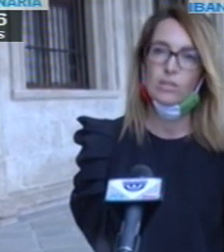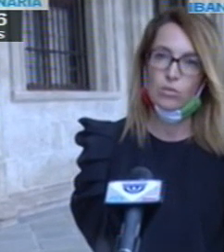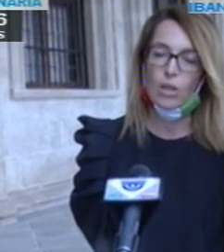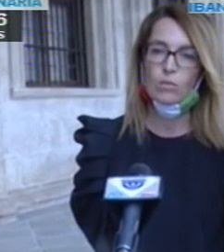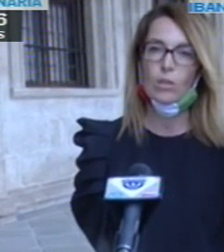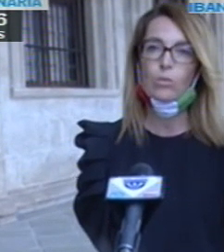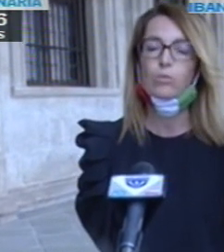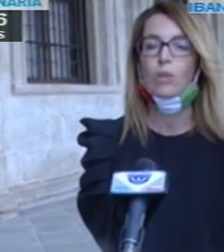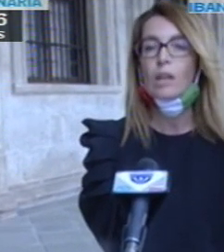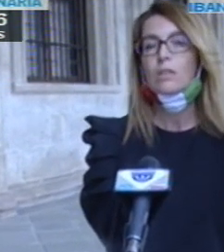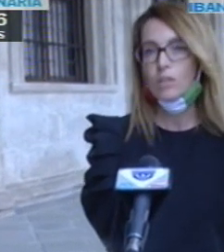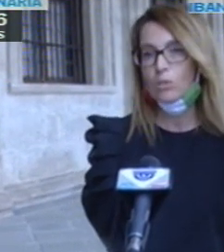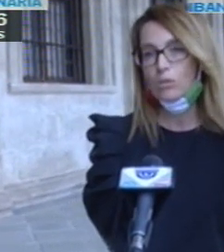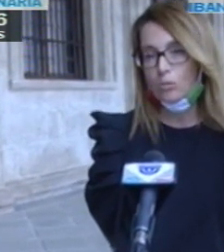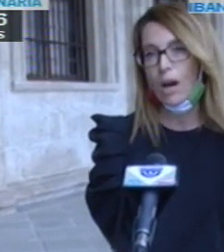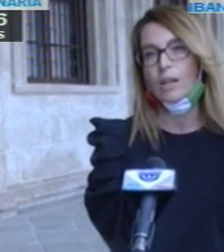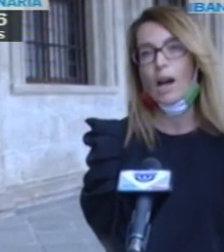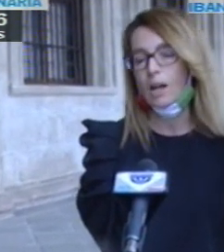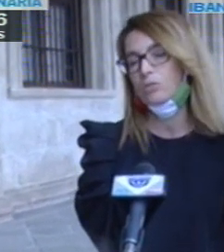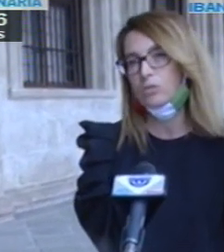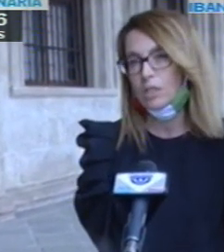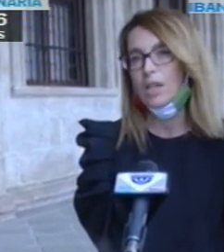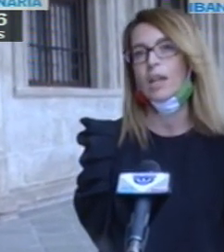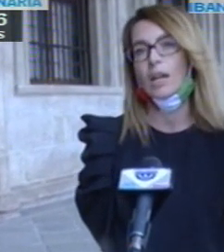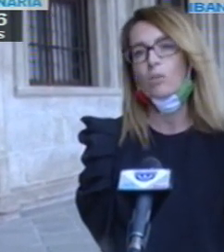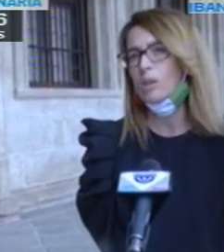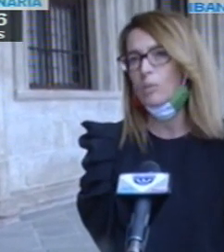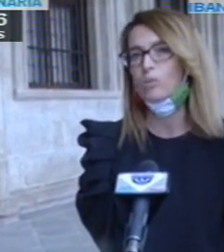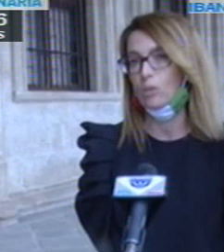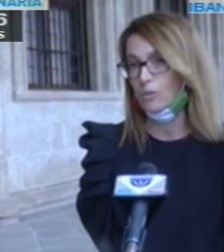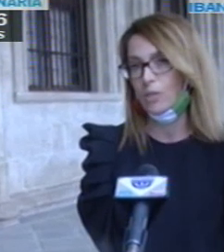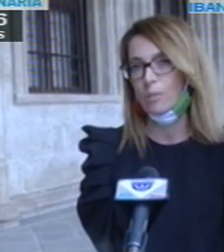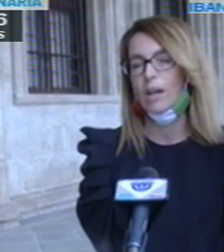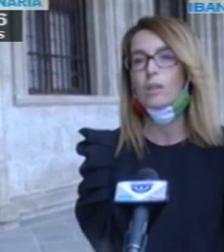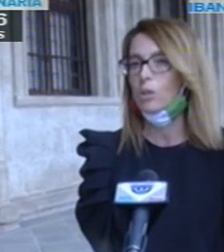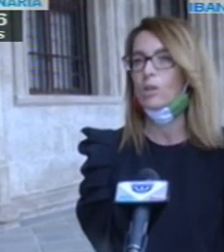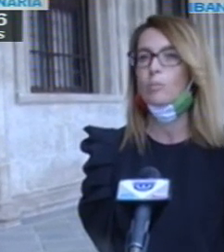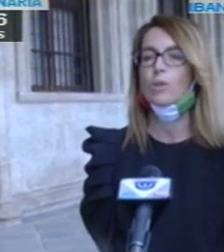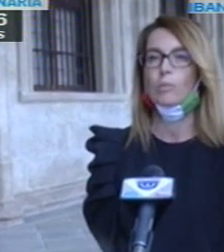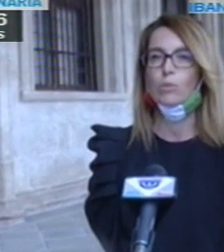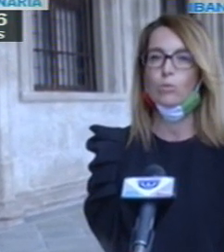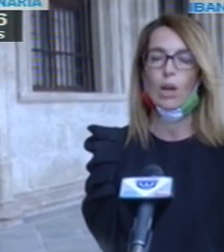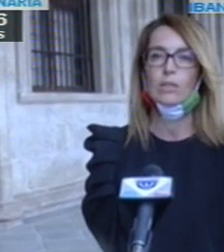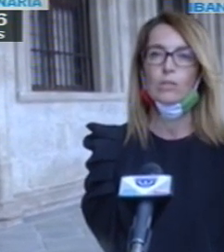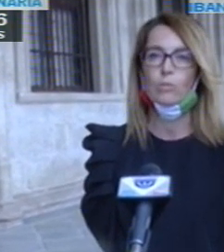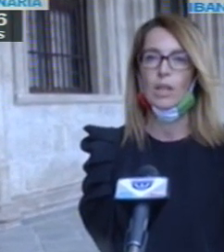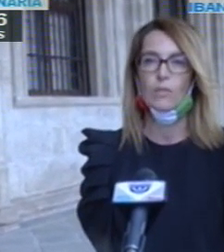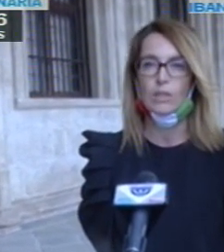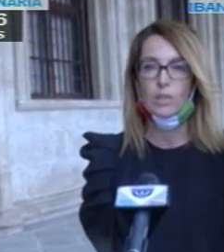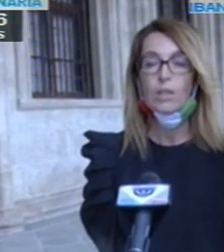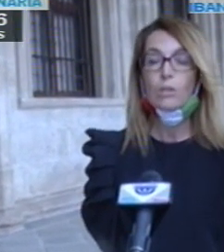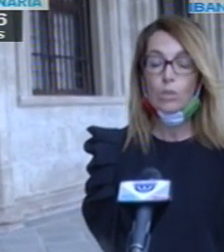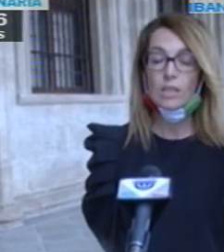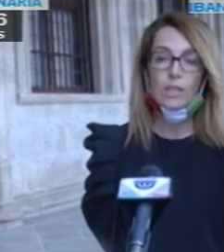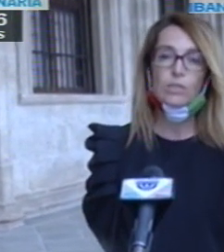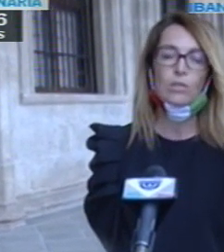consentirà all'assessorato alla cultura di continuare a sostenere e in qualche modo a confermare quello che è il programma culturale del